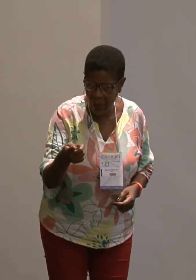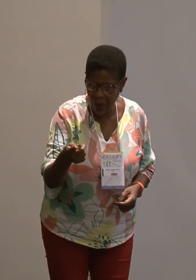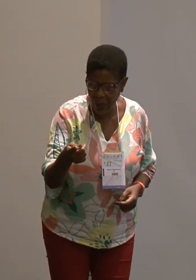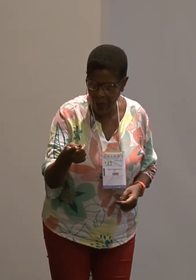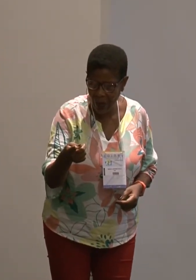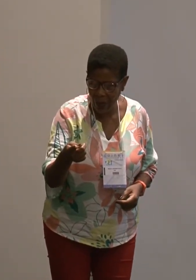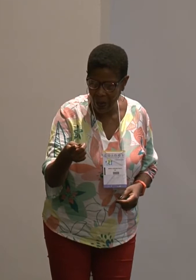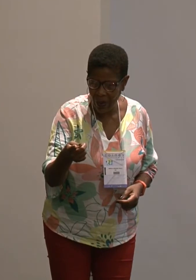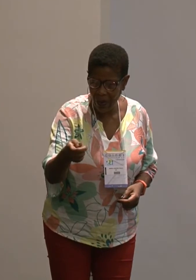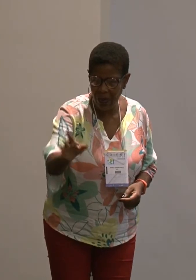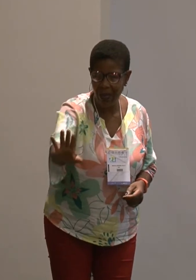esqueci seu sinal